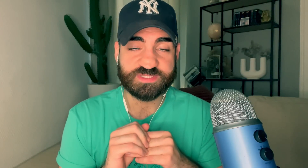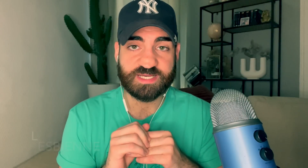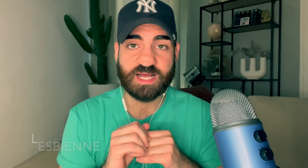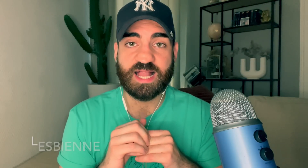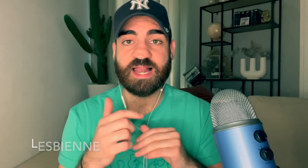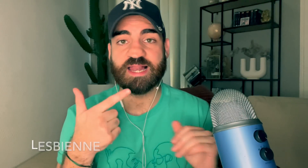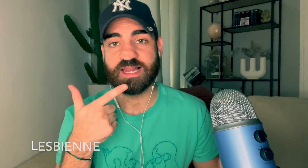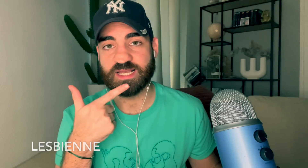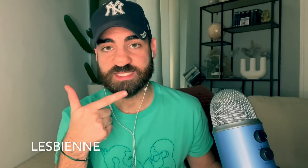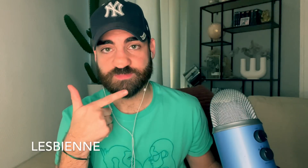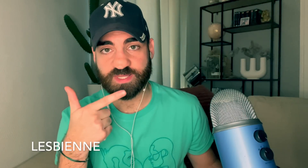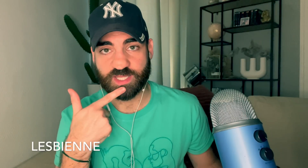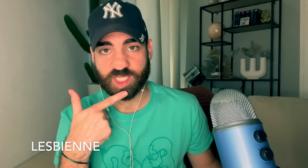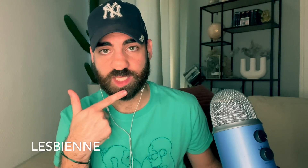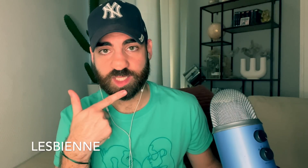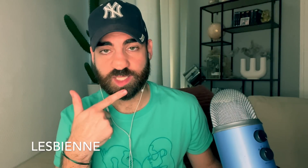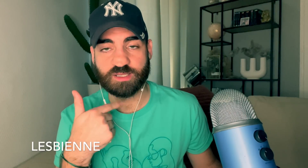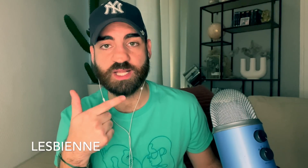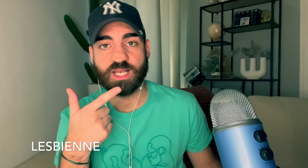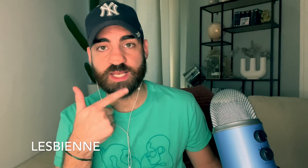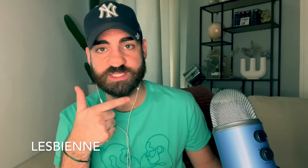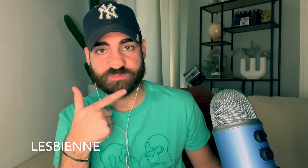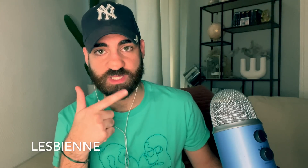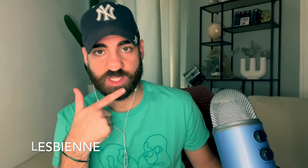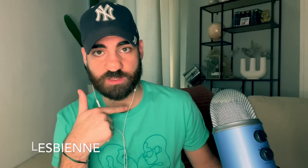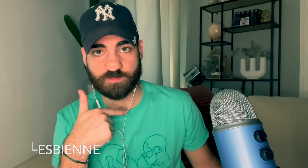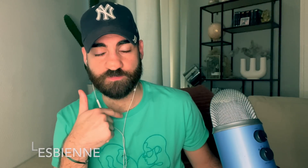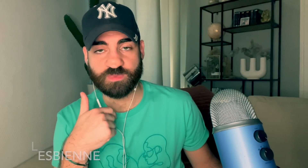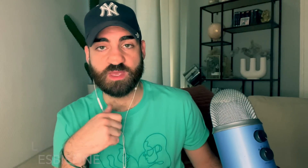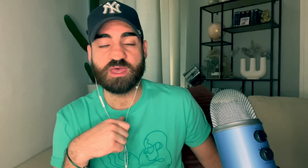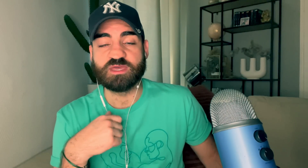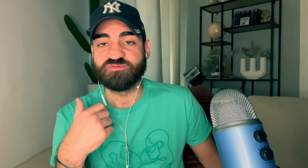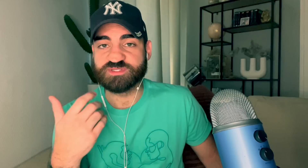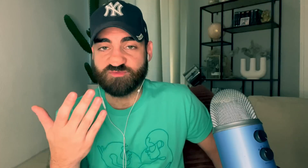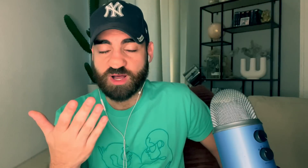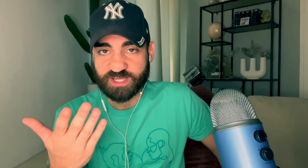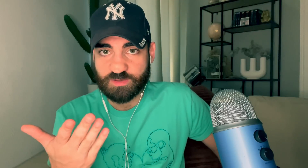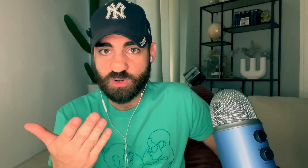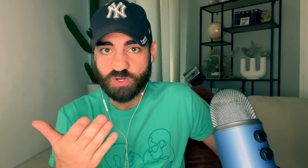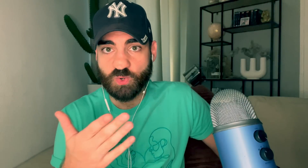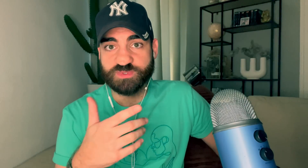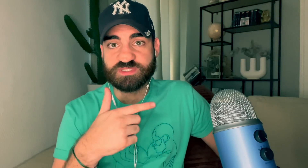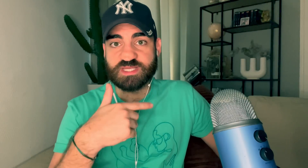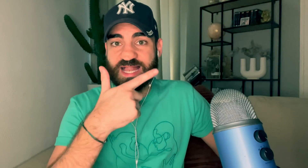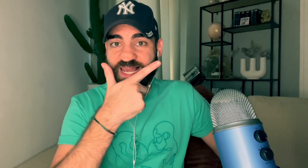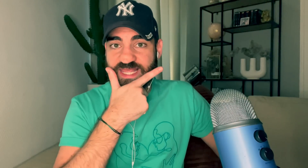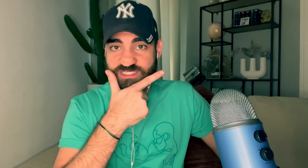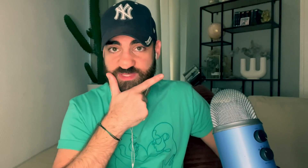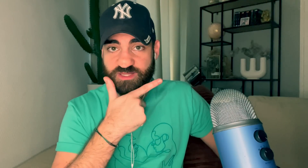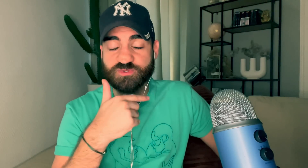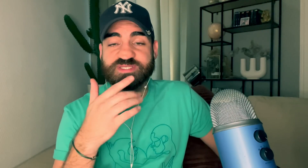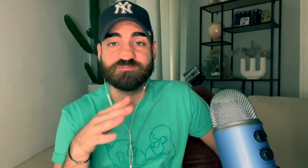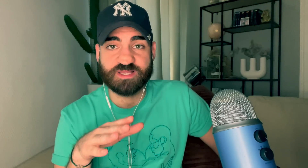dire lesbienne. Lesbienne. Il faut savoir qu'à l'époque, on disait lesbienne de cette